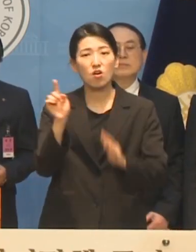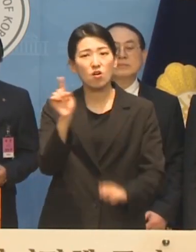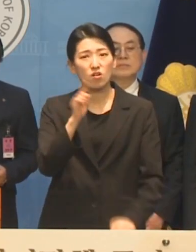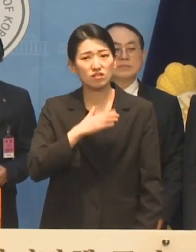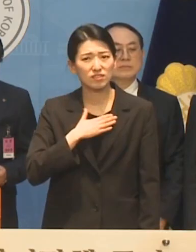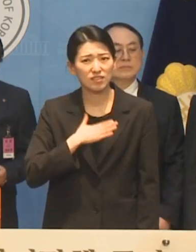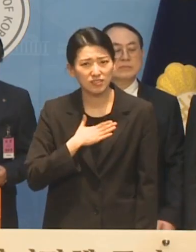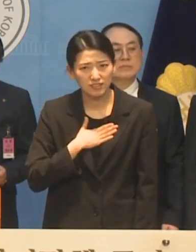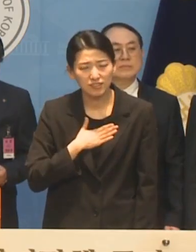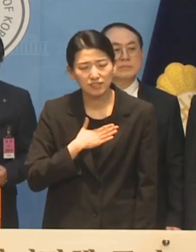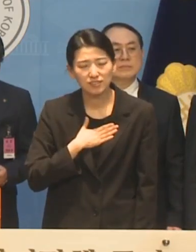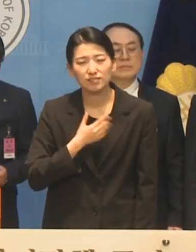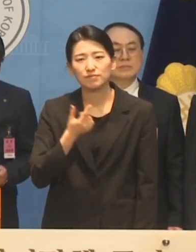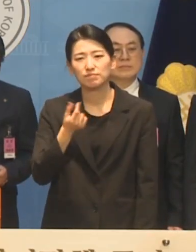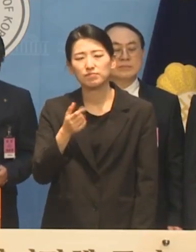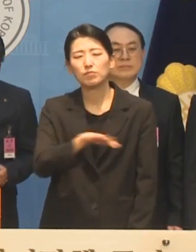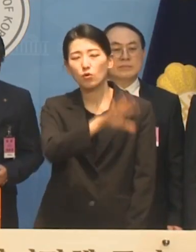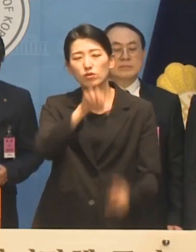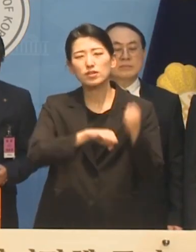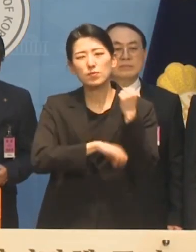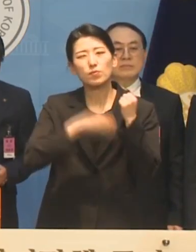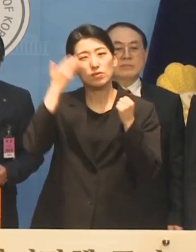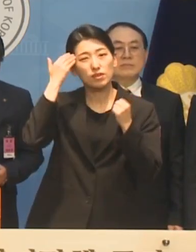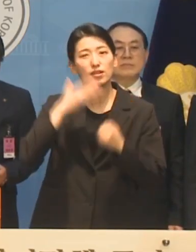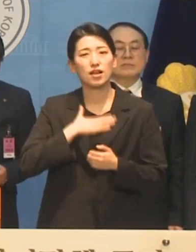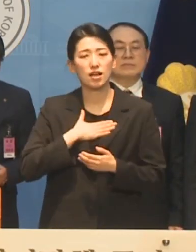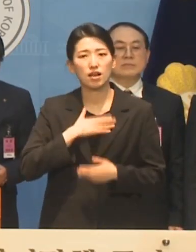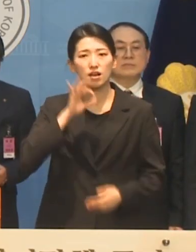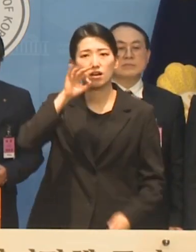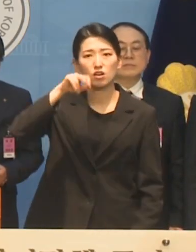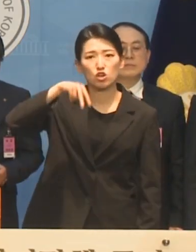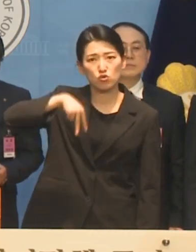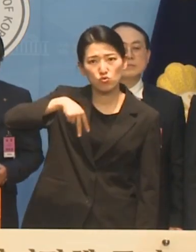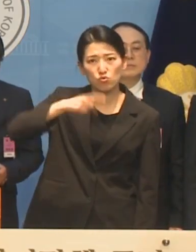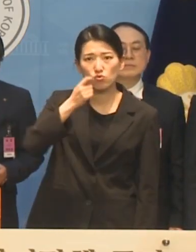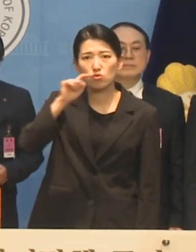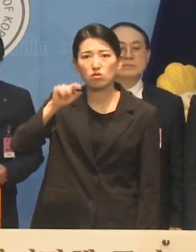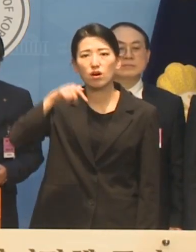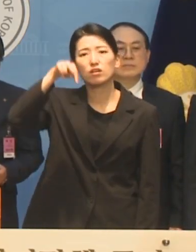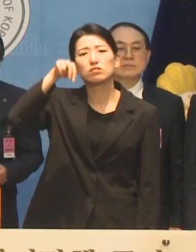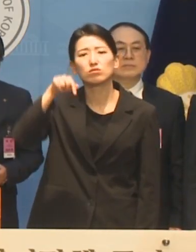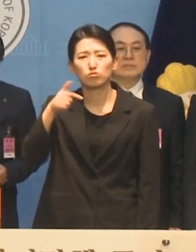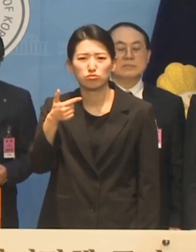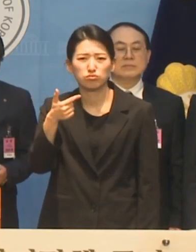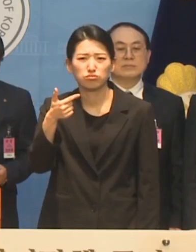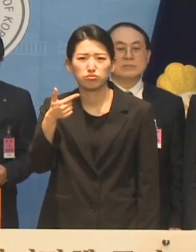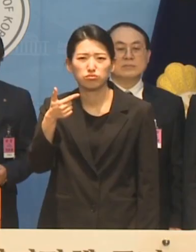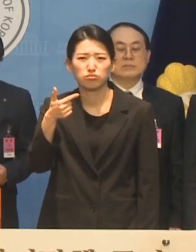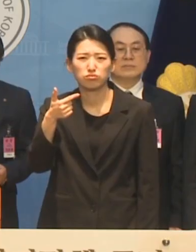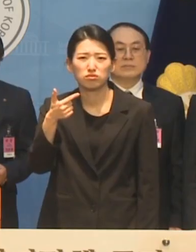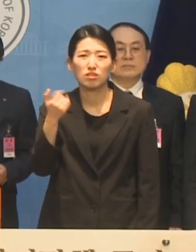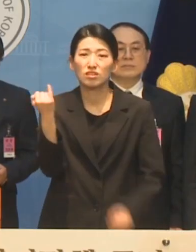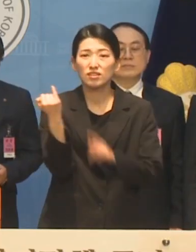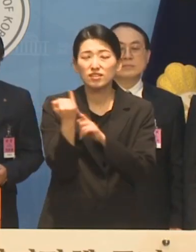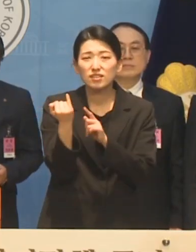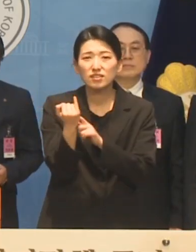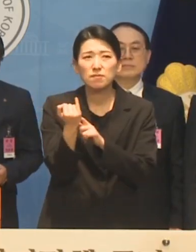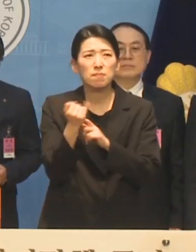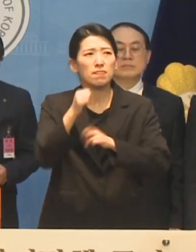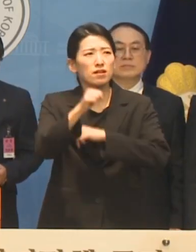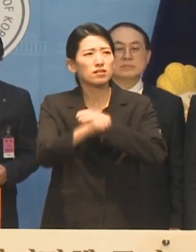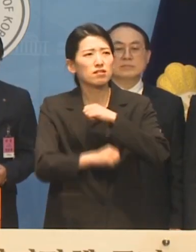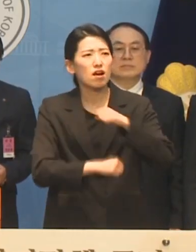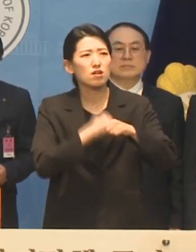것이라고 생각합니다. 특히 유관순 열사 10대의 그 꽃다운 나이에 우리